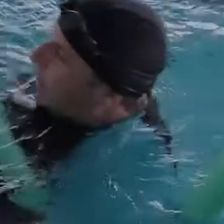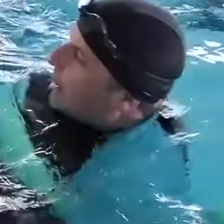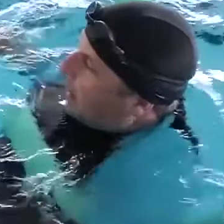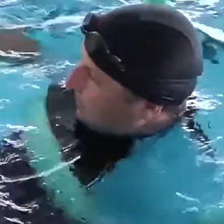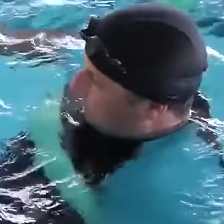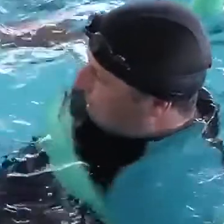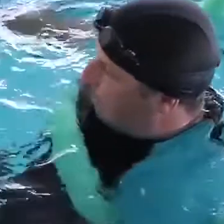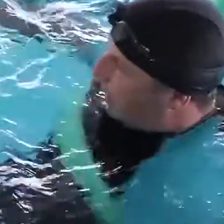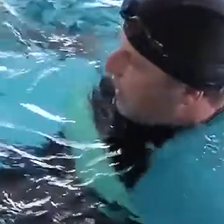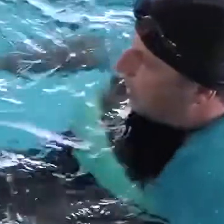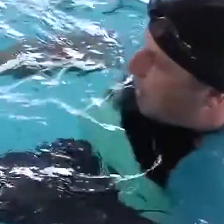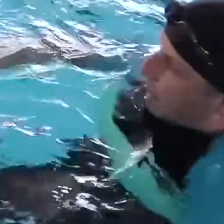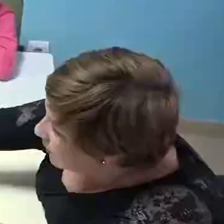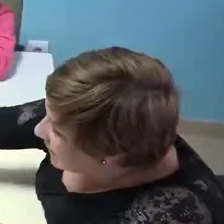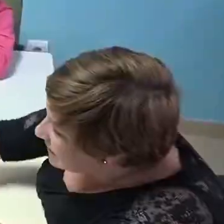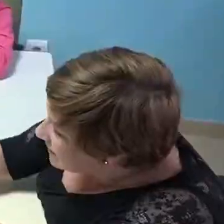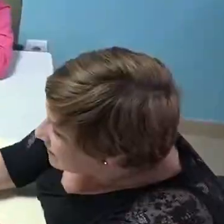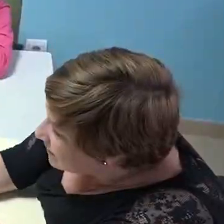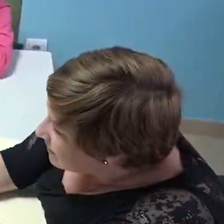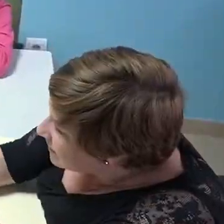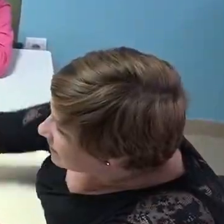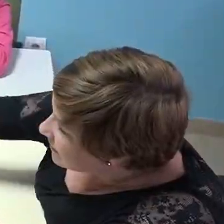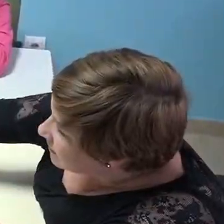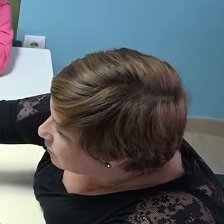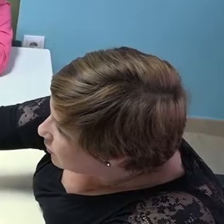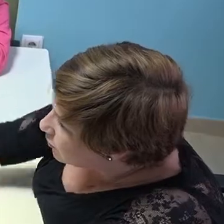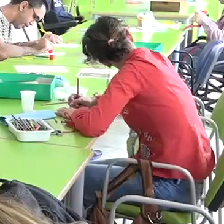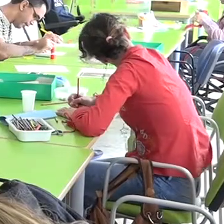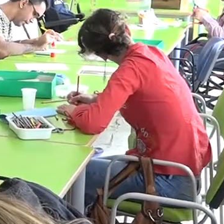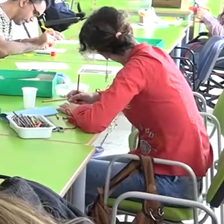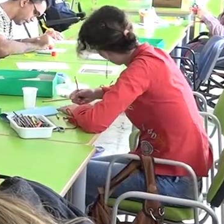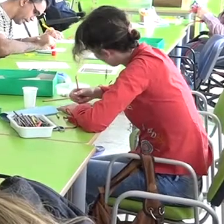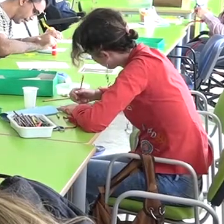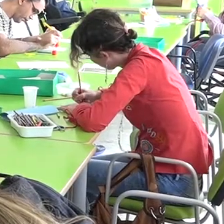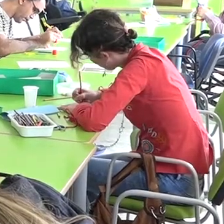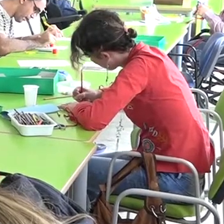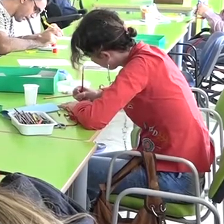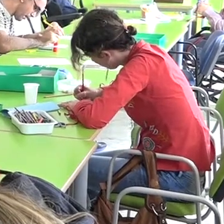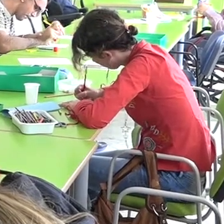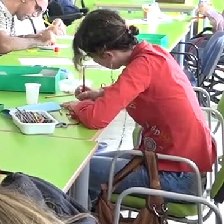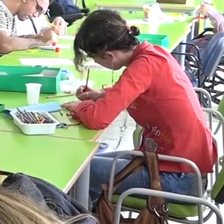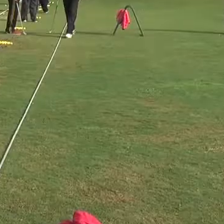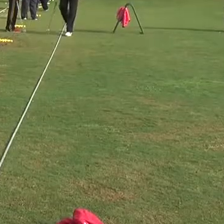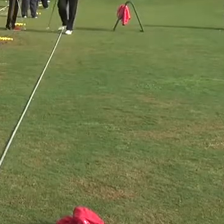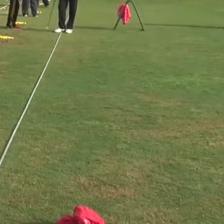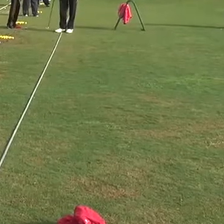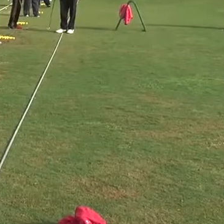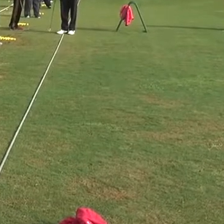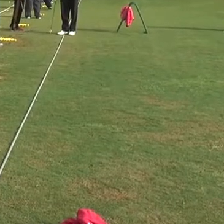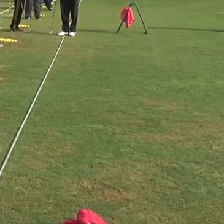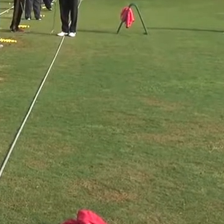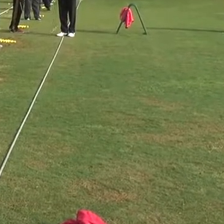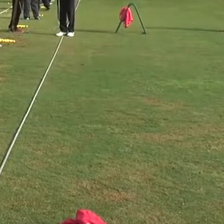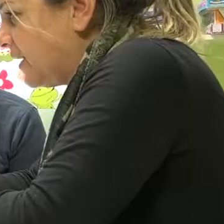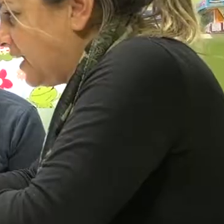Tú eres mis alas, yo soy tu red, tú mi esperanza. Si estoy sin